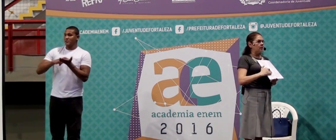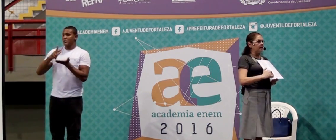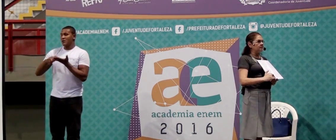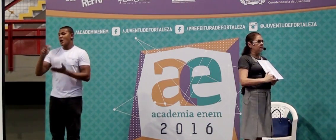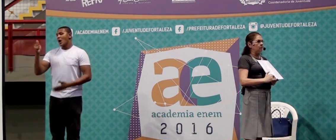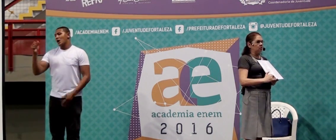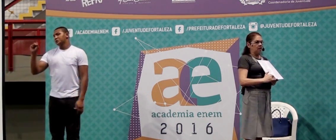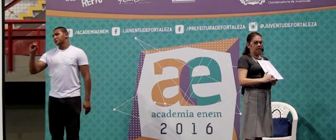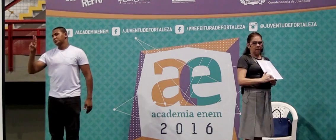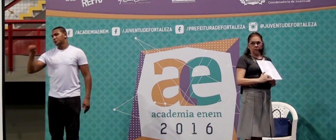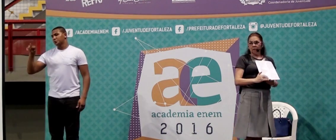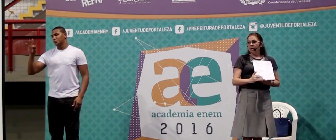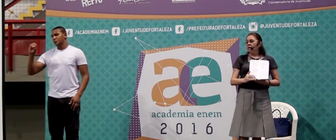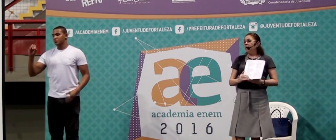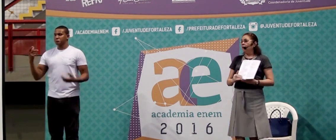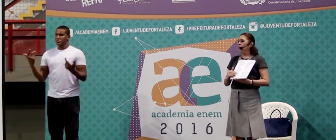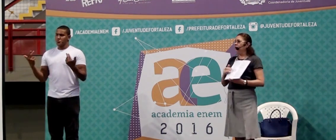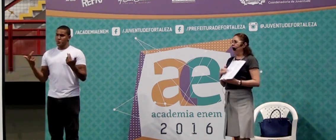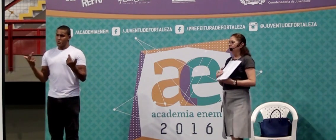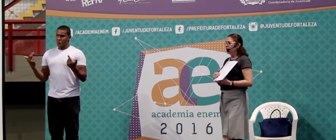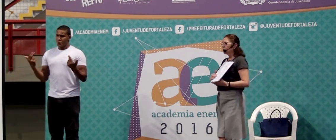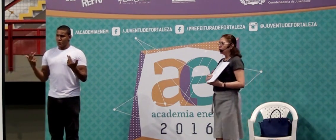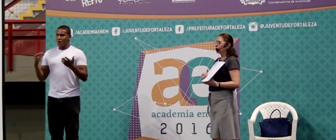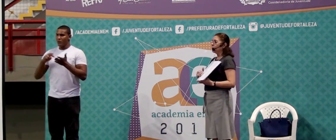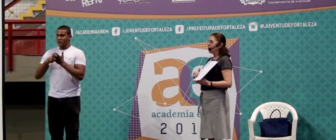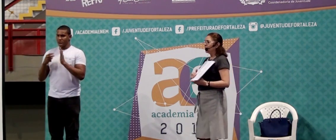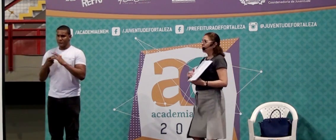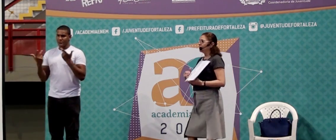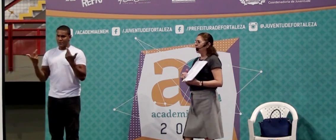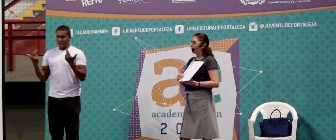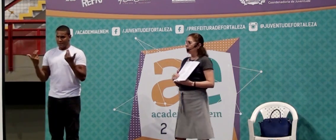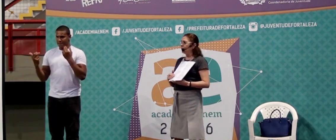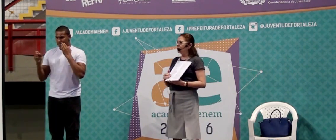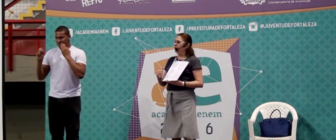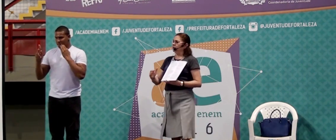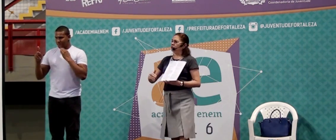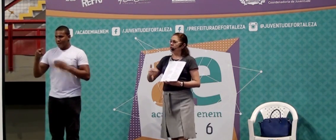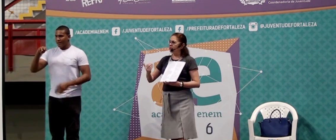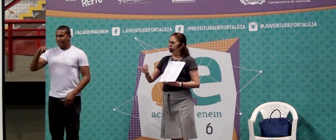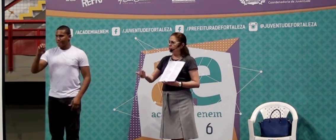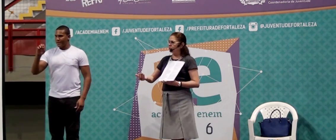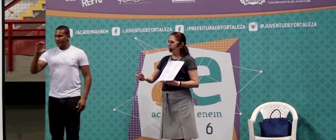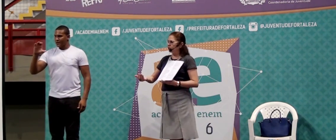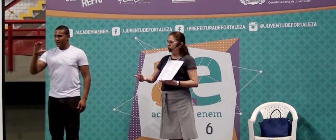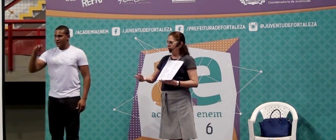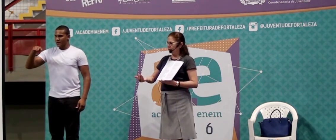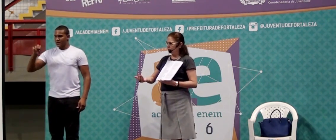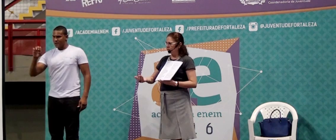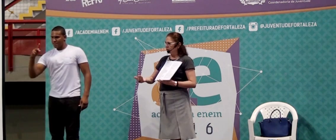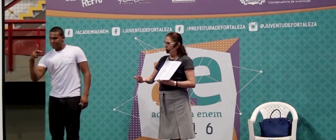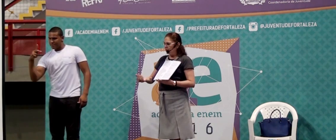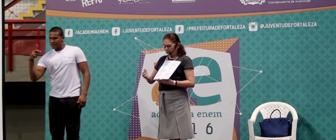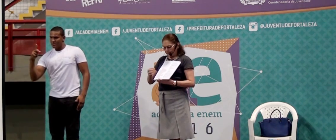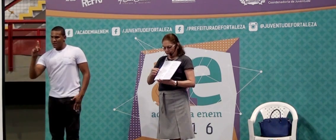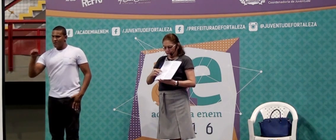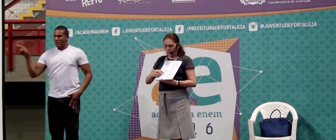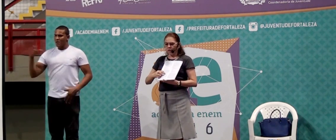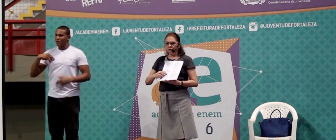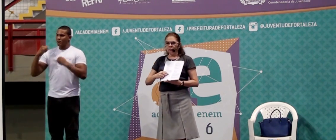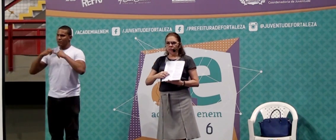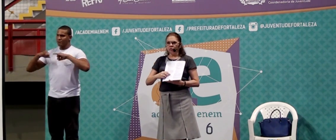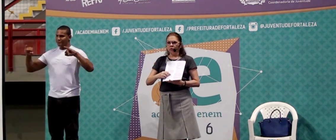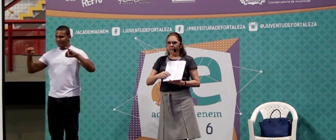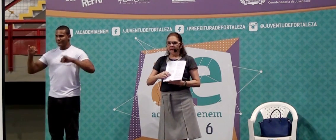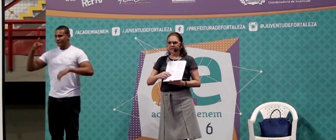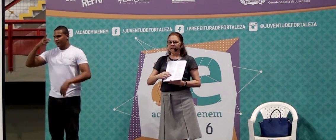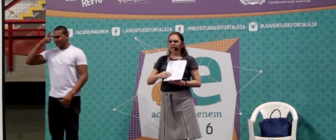redação com esse modelo, que é o modelo que o MECNEP diz para os candidatos, tá?